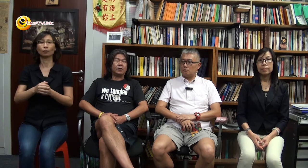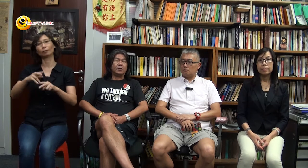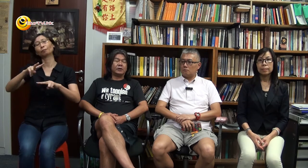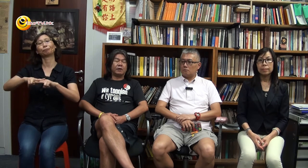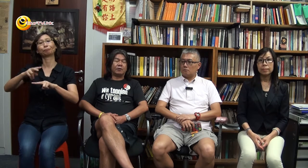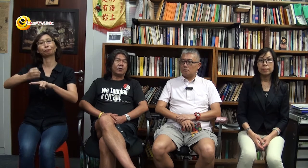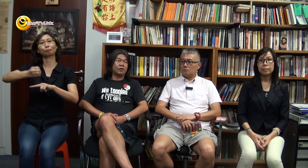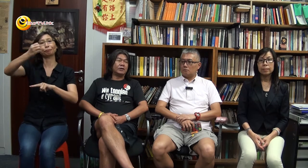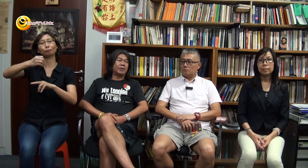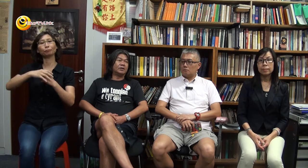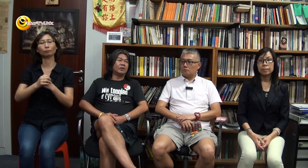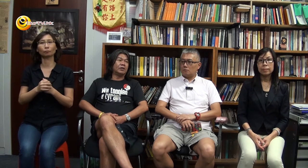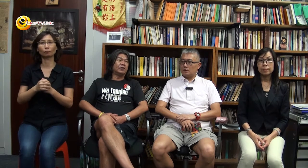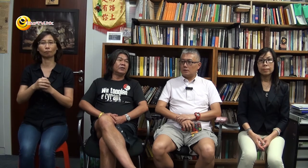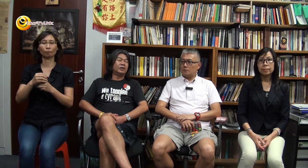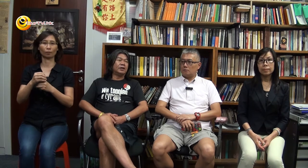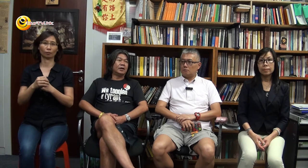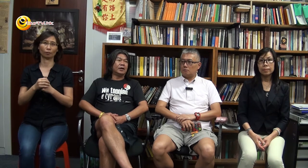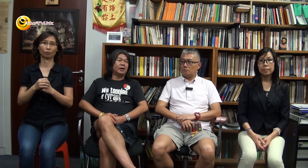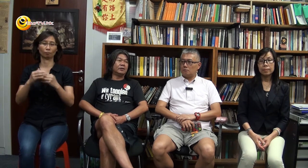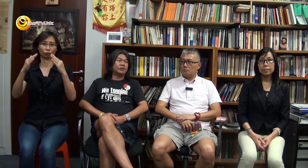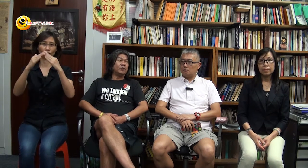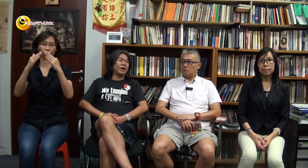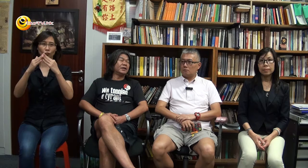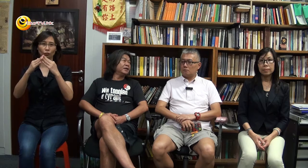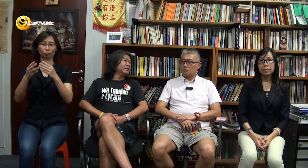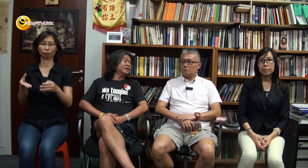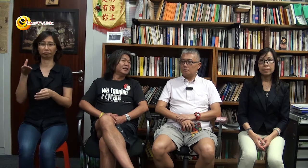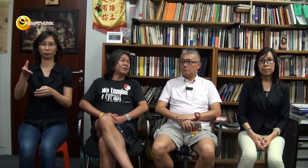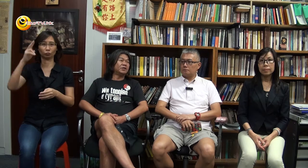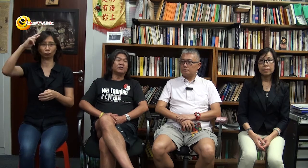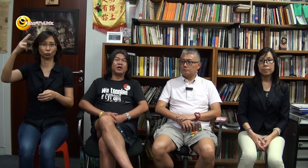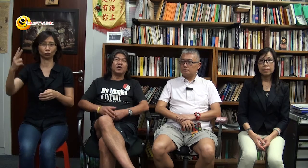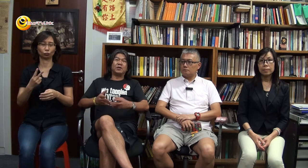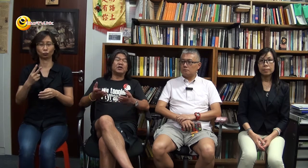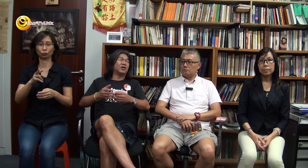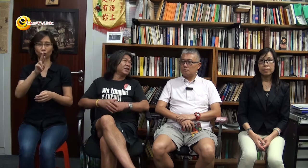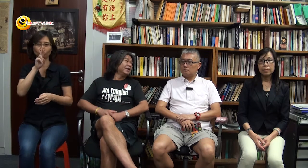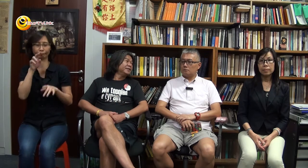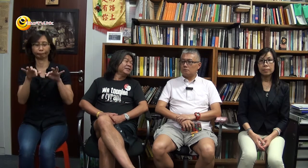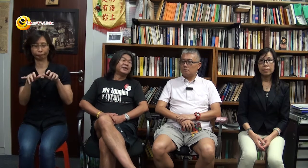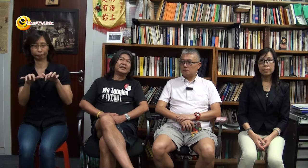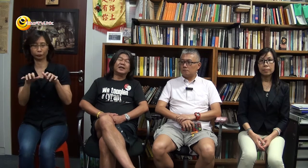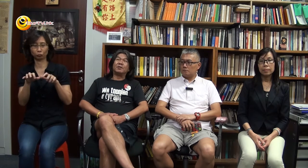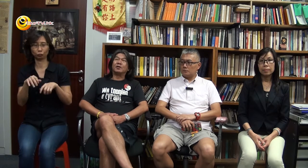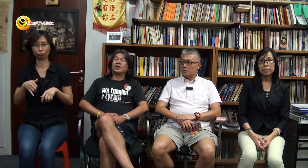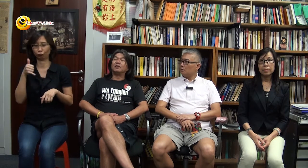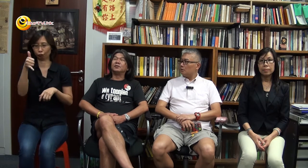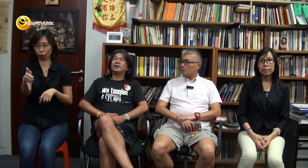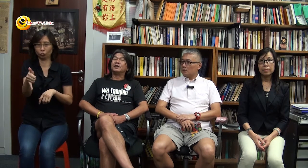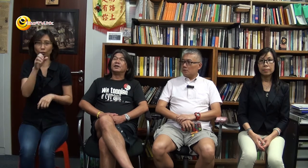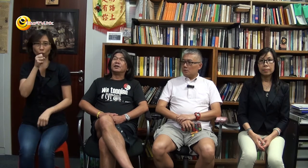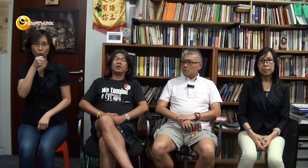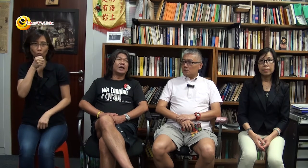房即係運房局咧，就派咗個常秘嘅啫，係嘛？就派咗常秘出嚟講嘢，係嘛？咁